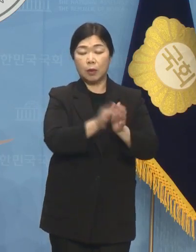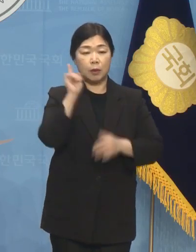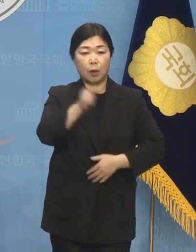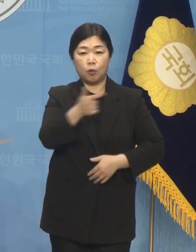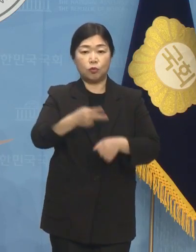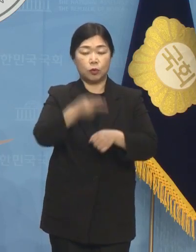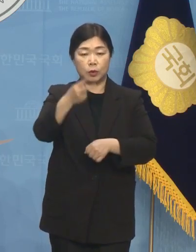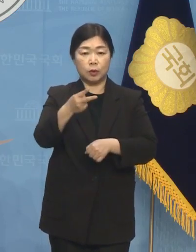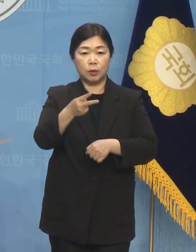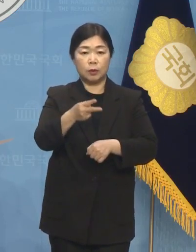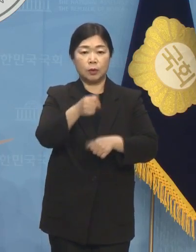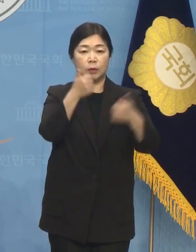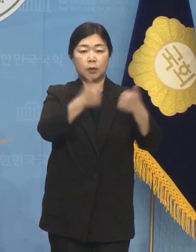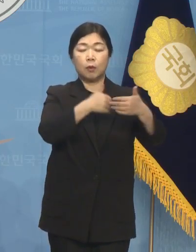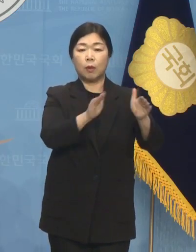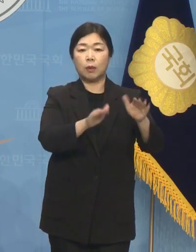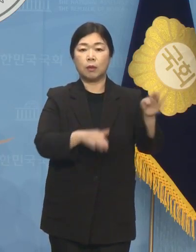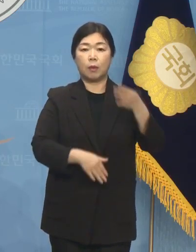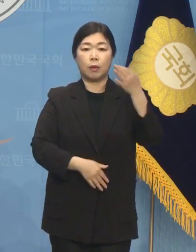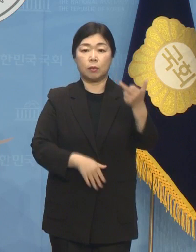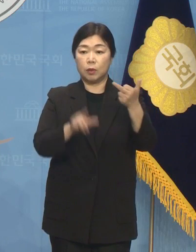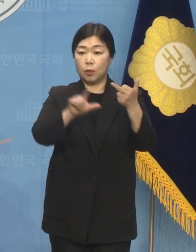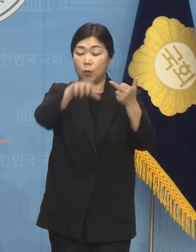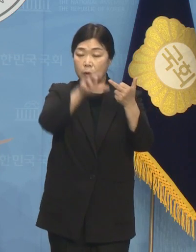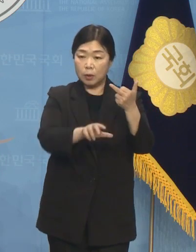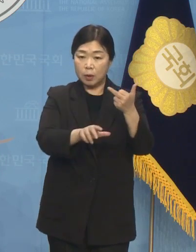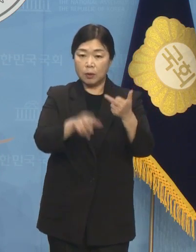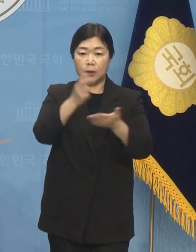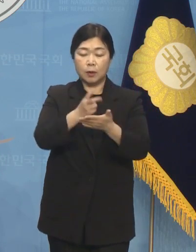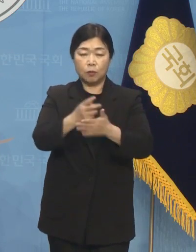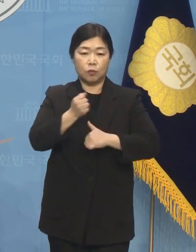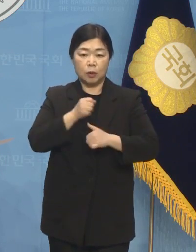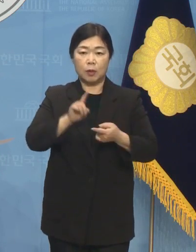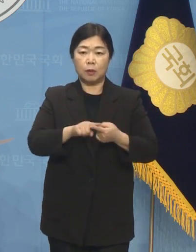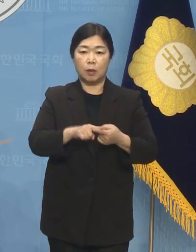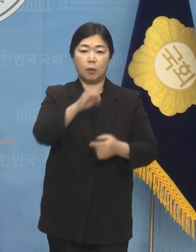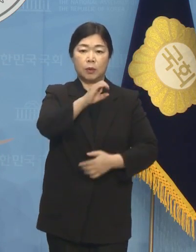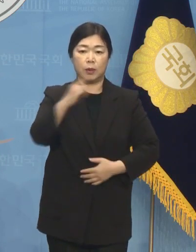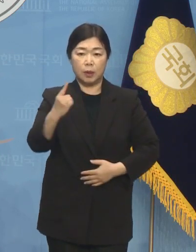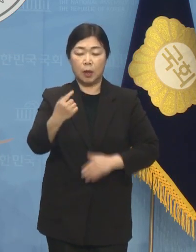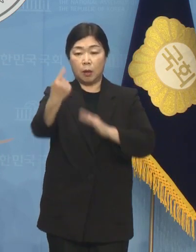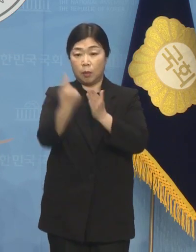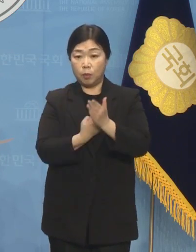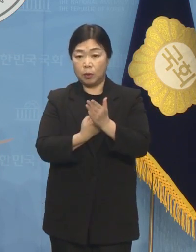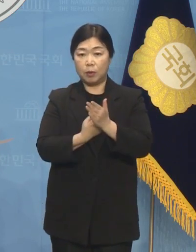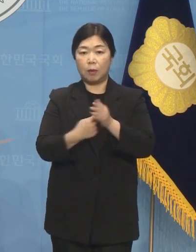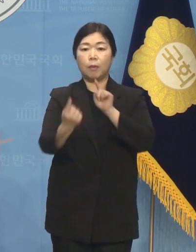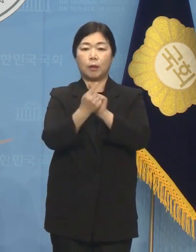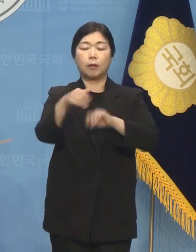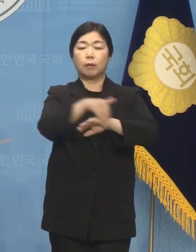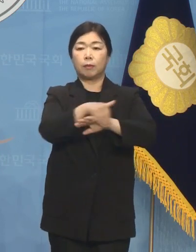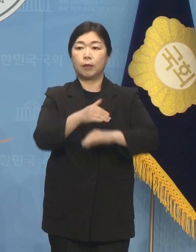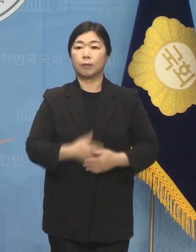의정관 417호에서 재정 준칙 관련 등의 주제로 OECD 방문단과 면담을 실시할 예정입니다.